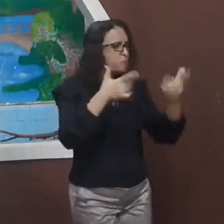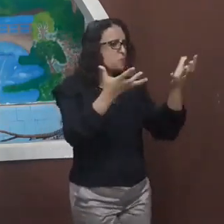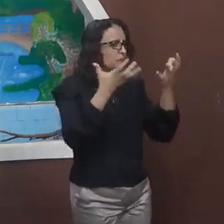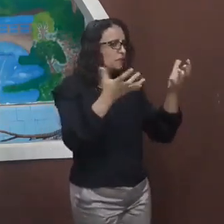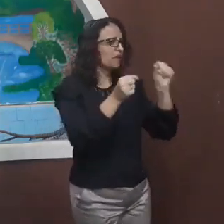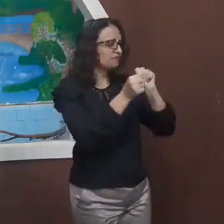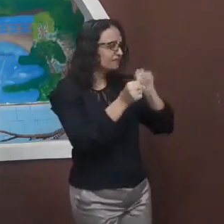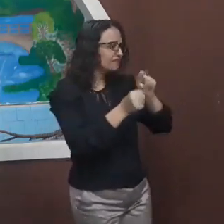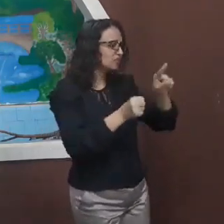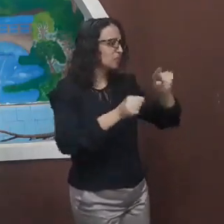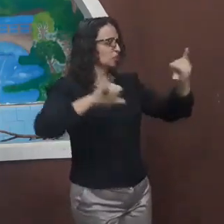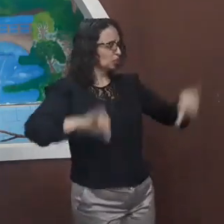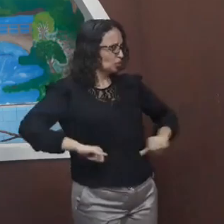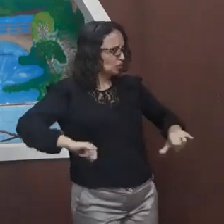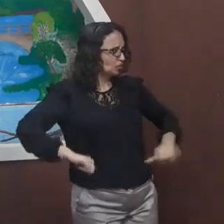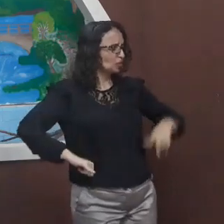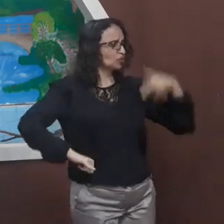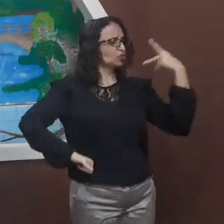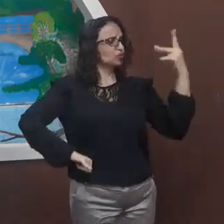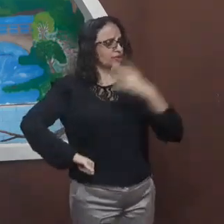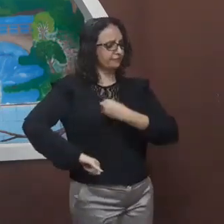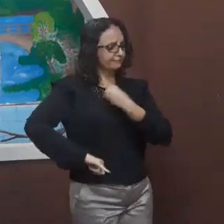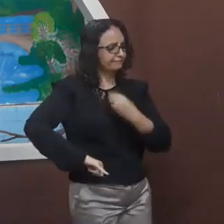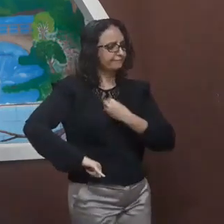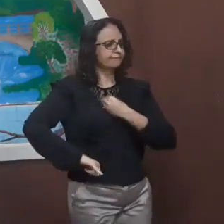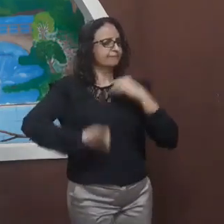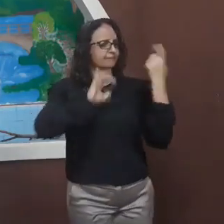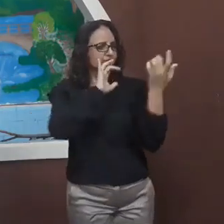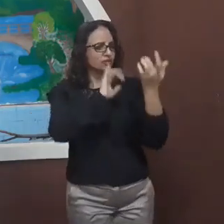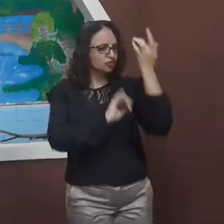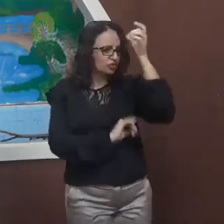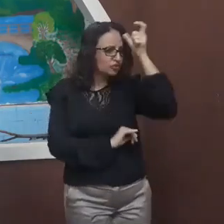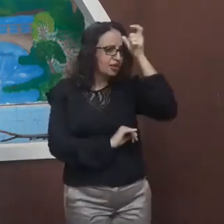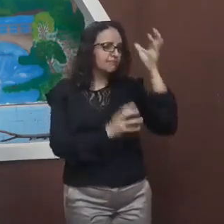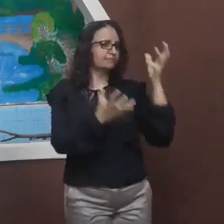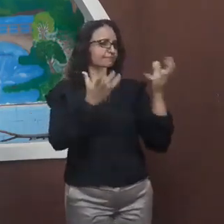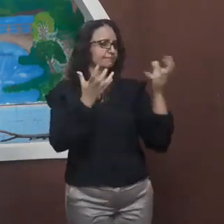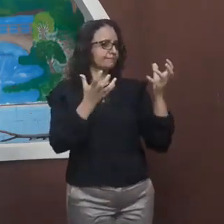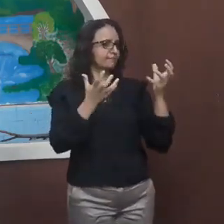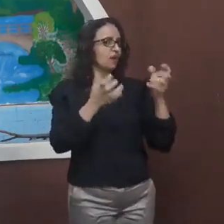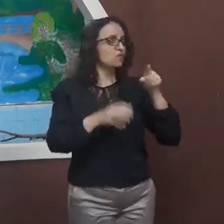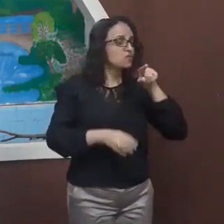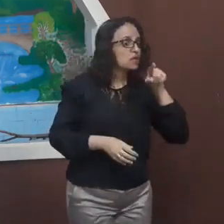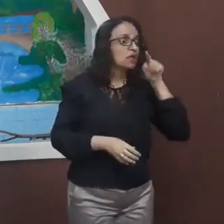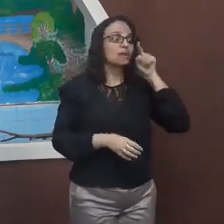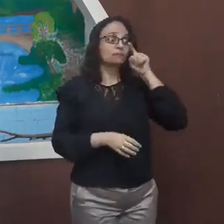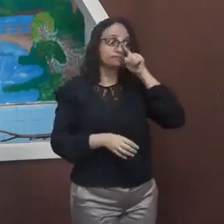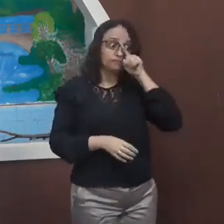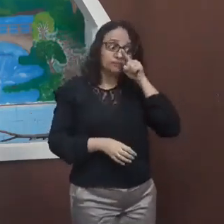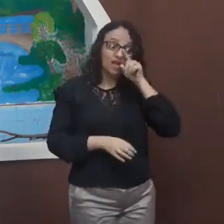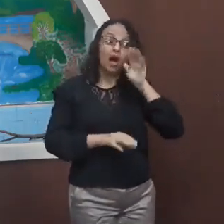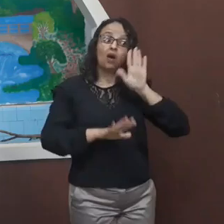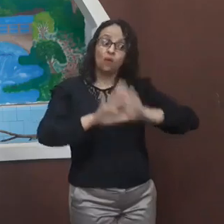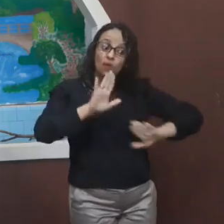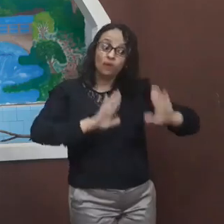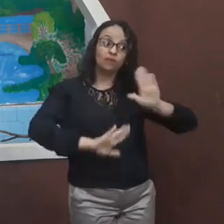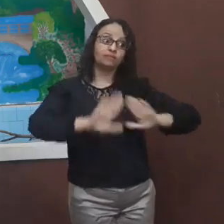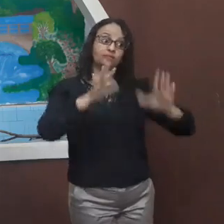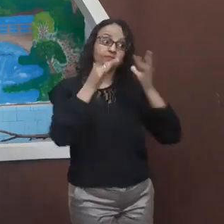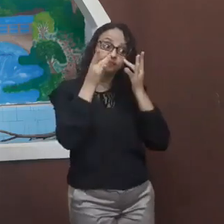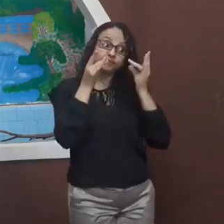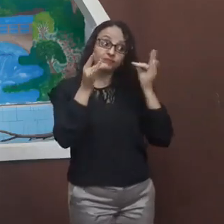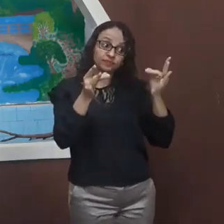fazer você um embaraço, um tropeço, uma ruína, um tombo. Irmão, tenha cuidado. Por isso, no início desse